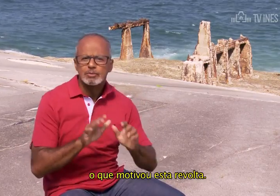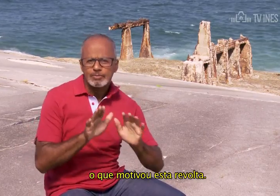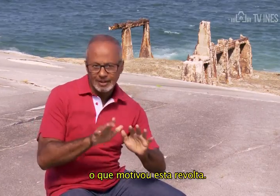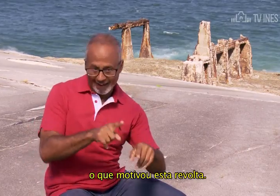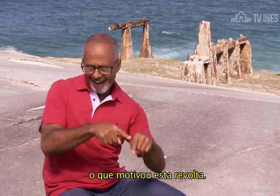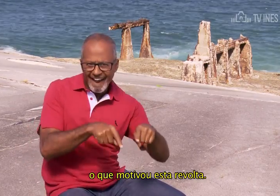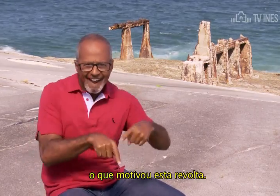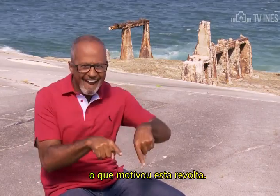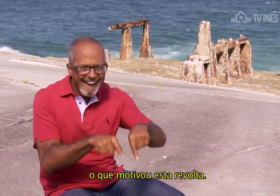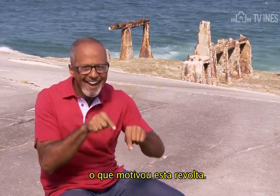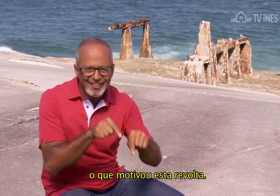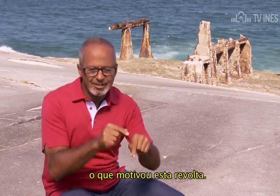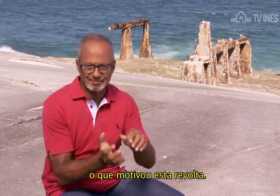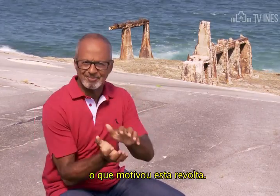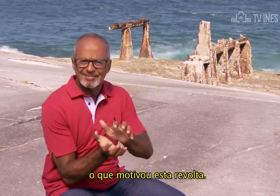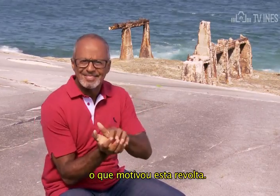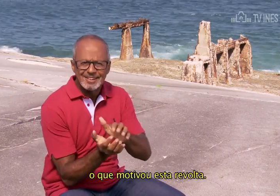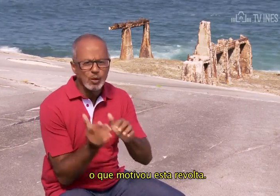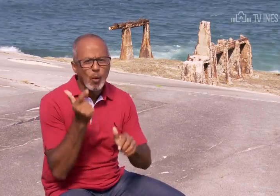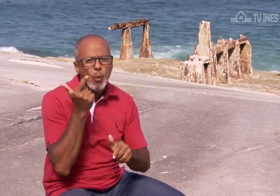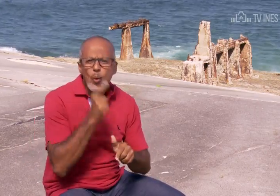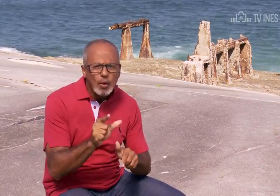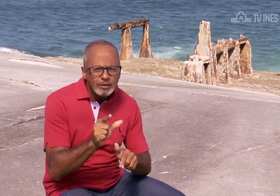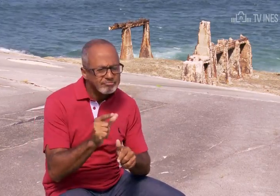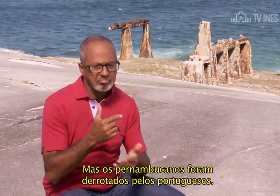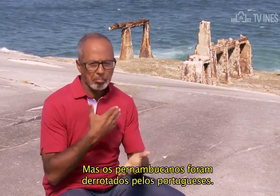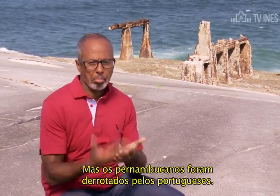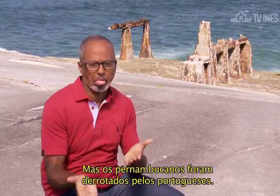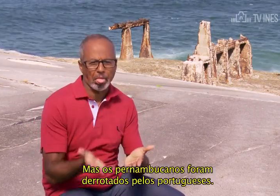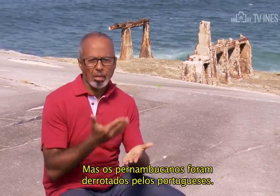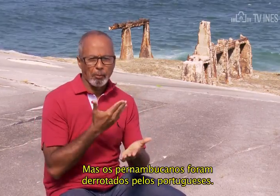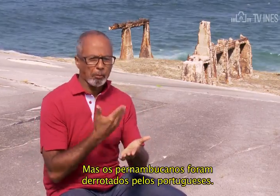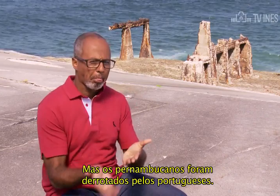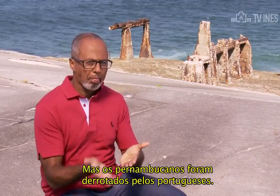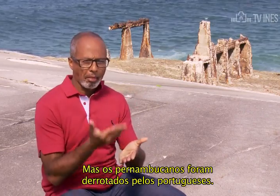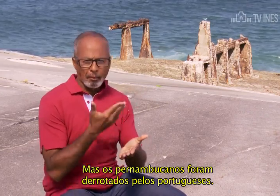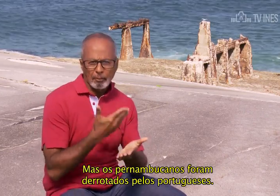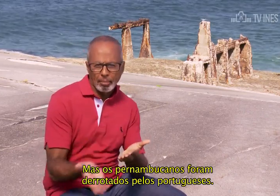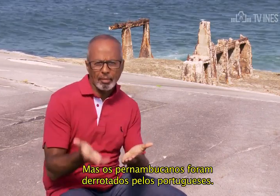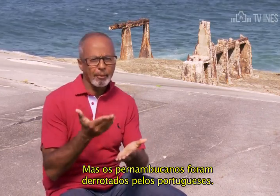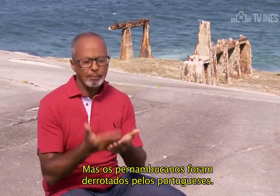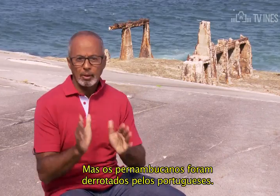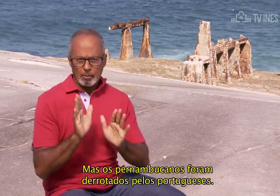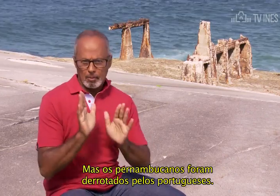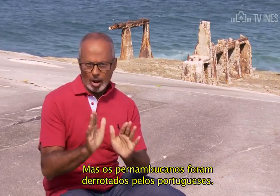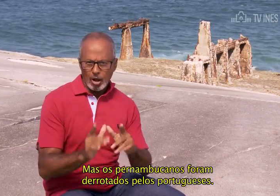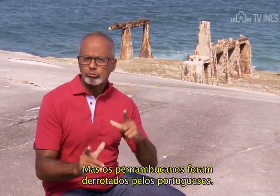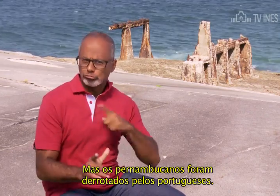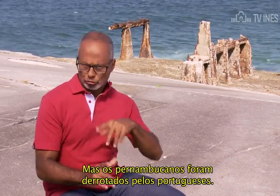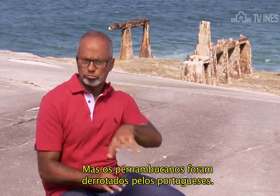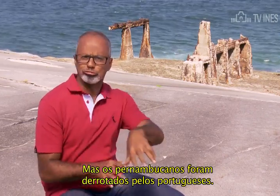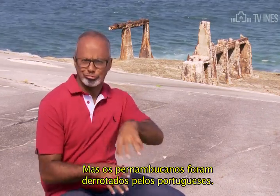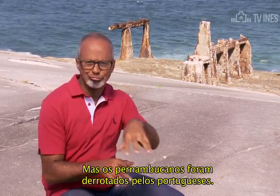O que motivou esta revolta? Mas os pernambucanos foram derrotados pelos